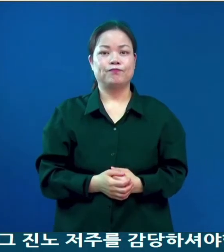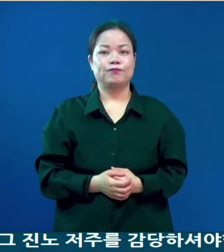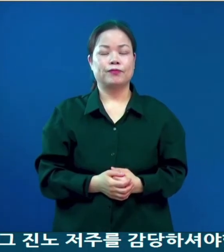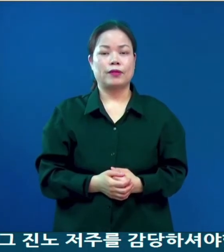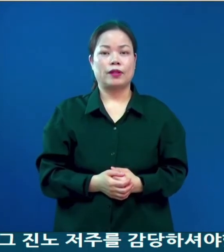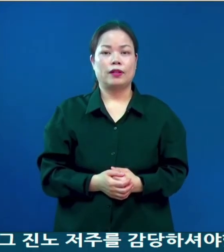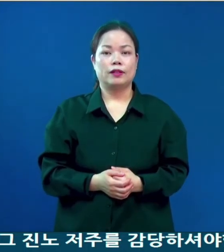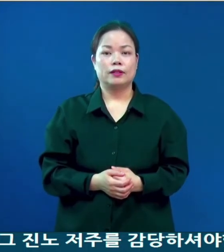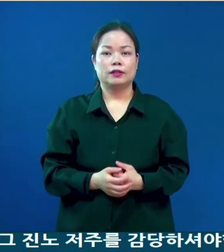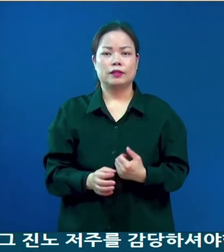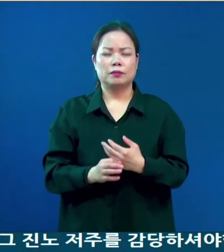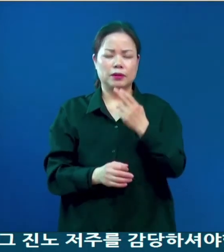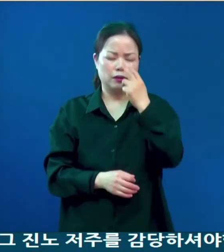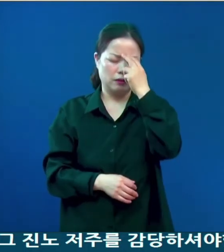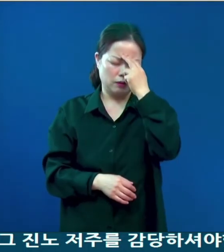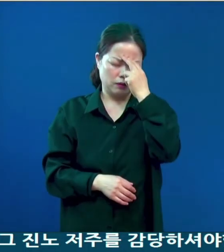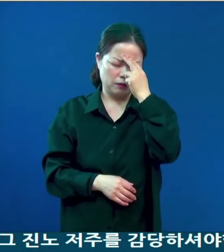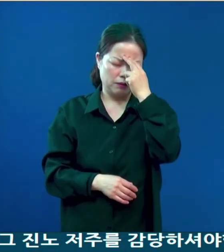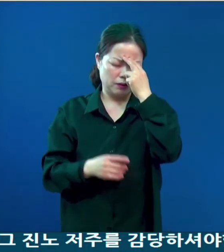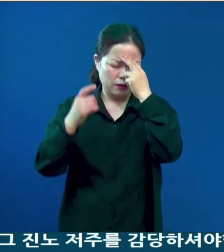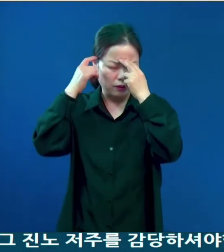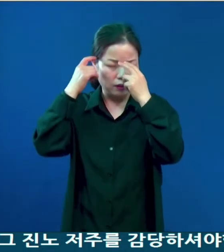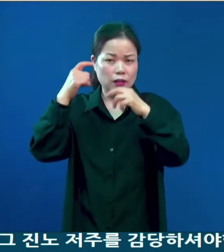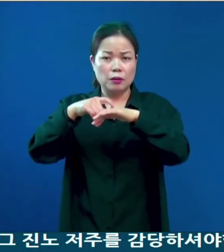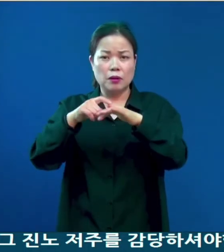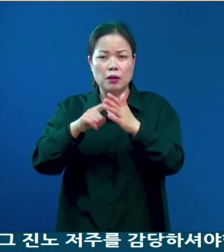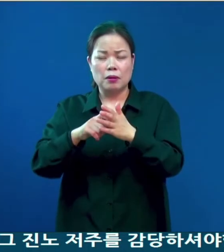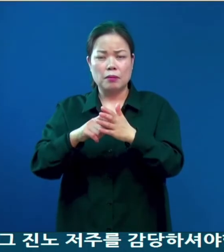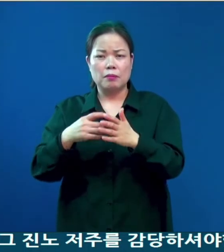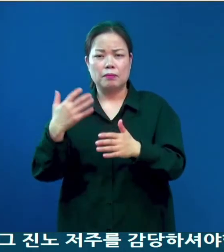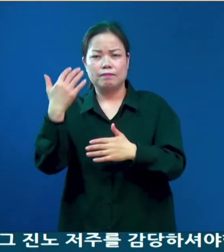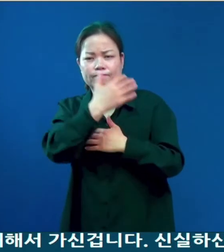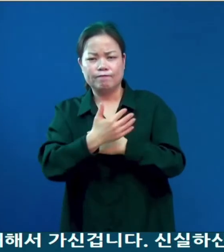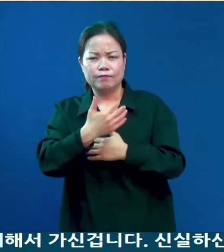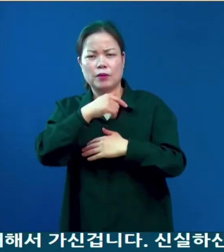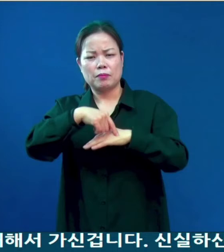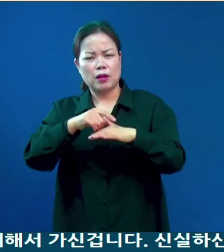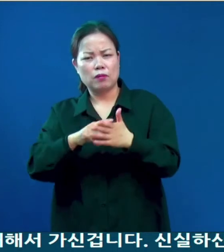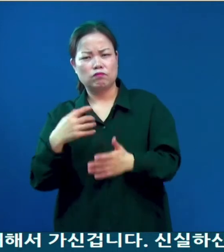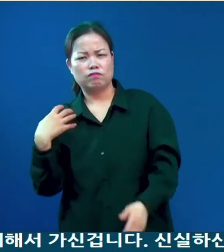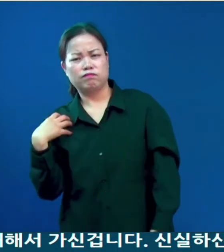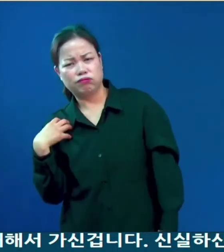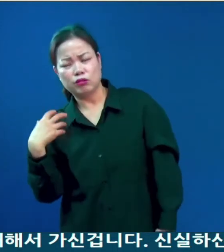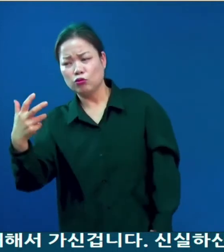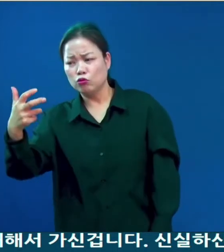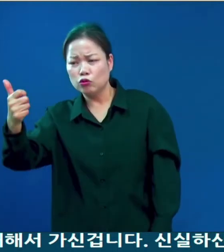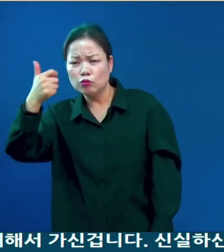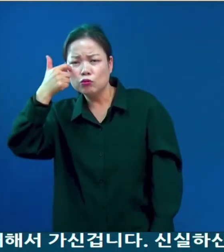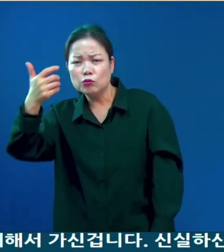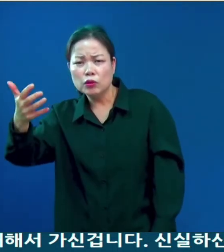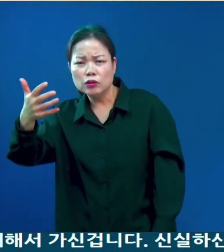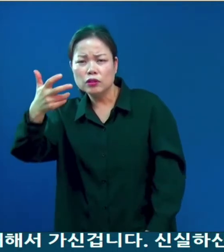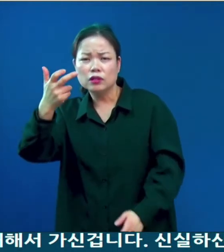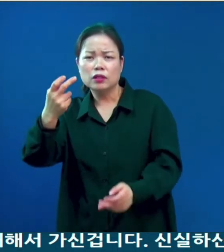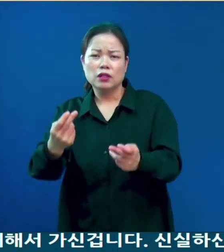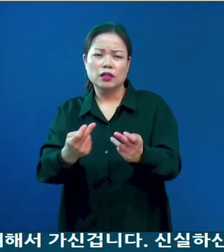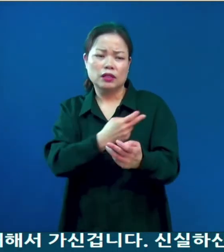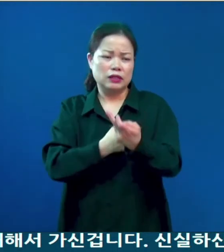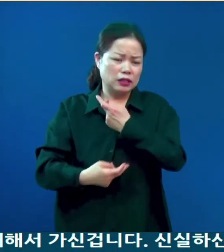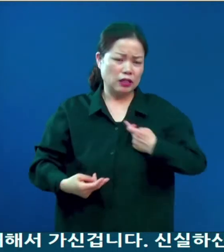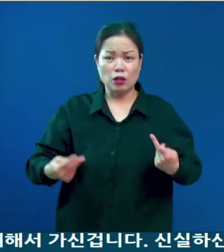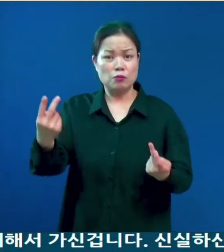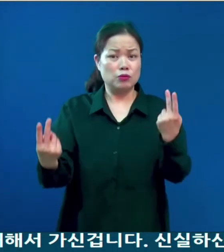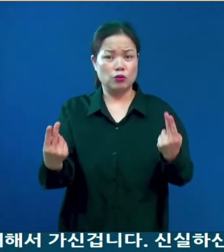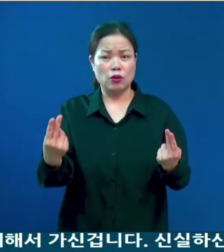자, 그러니까 근심의 크기로 보나 마음의 부담으로 보나 육적인 피로로 보나 우리 주님이 분명히 제자들과 비교할 수 없을